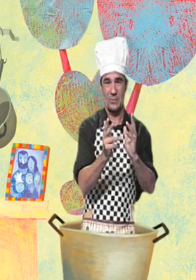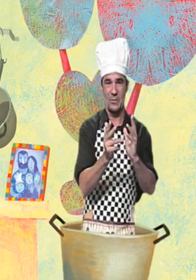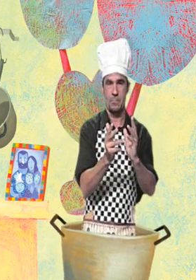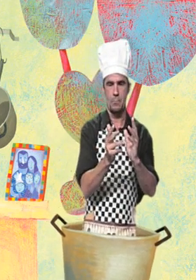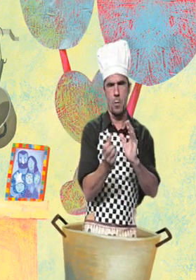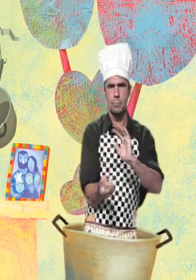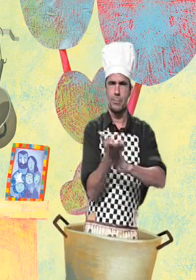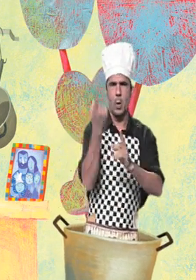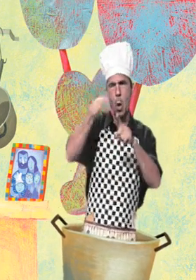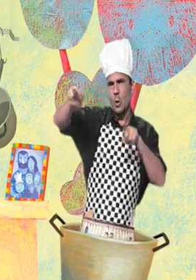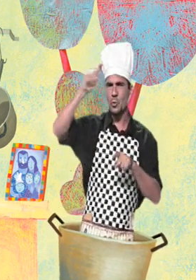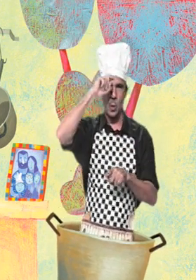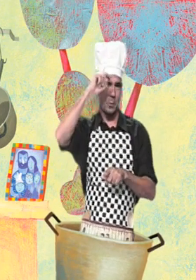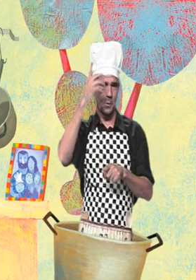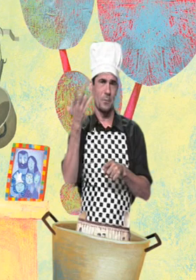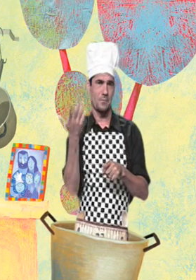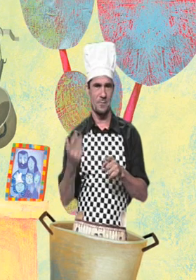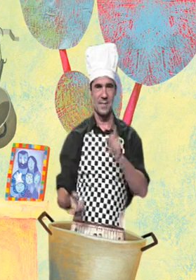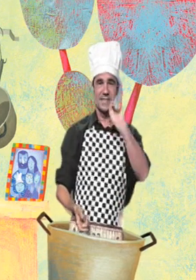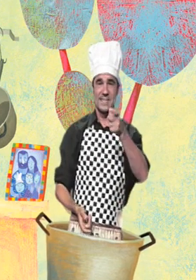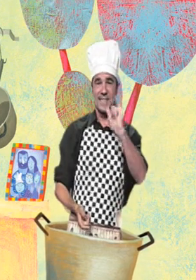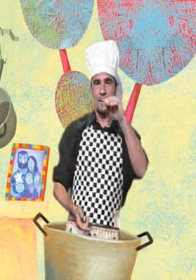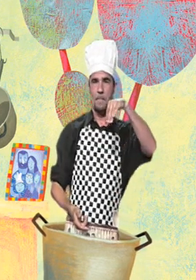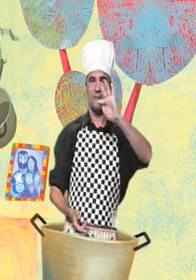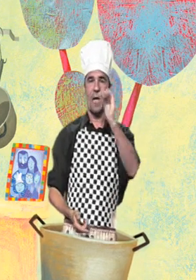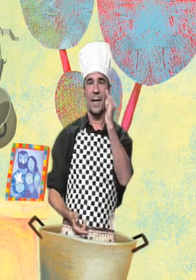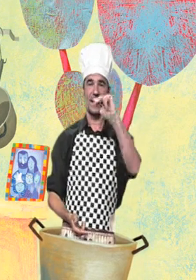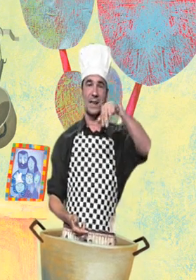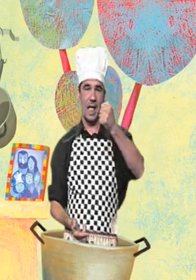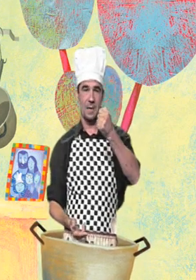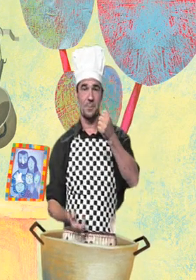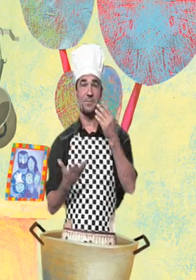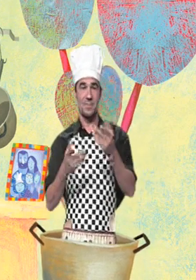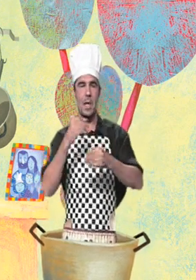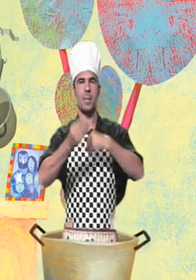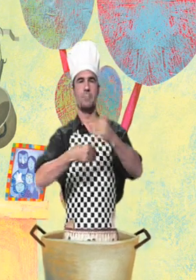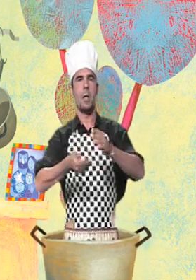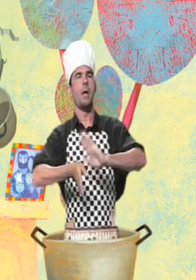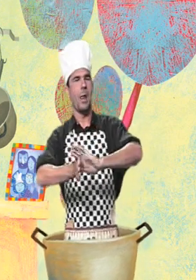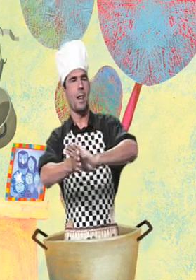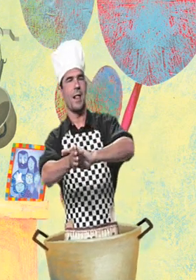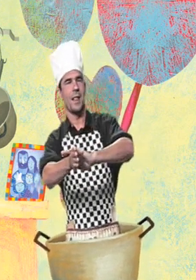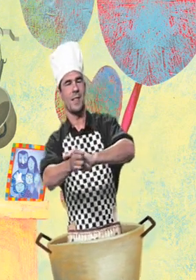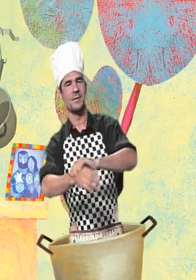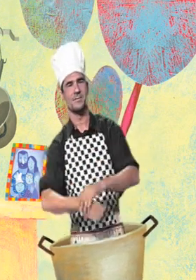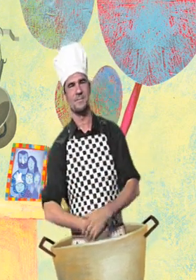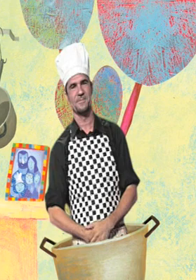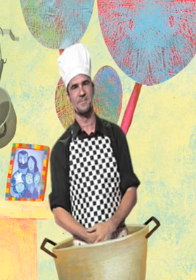foc, va crear una ximfaina. I així va anar fent.